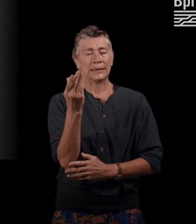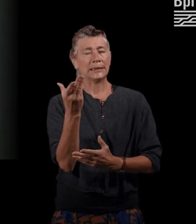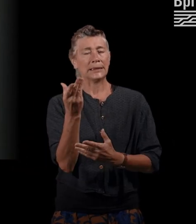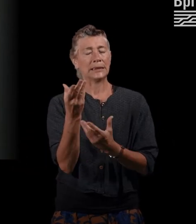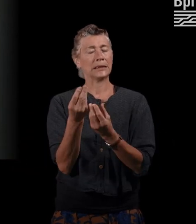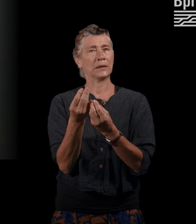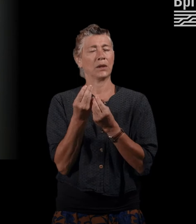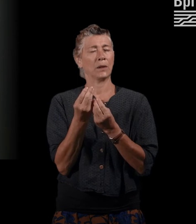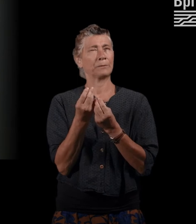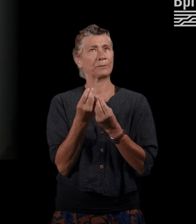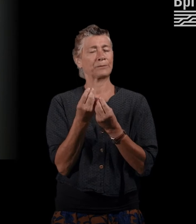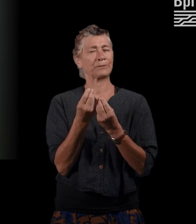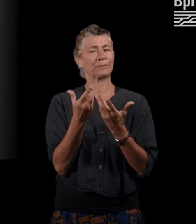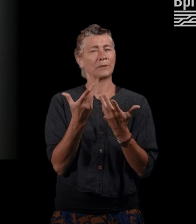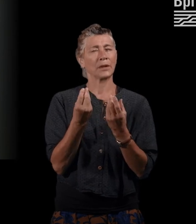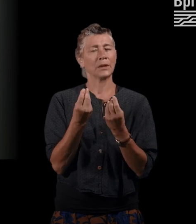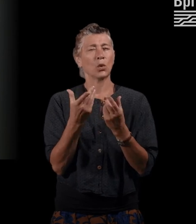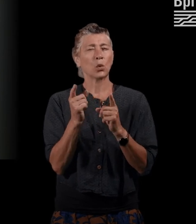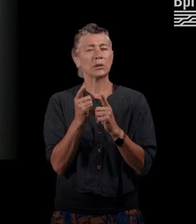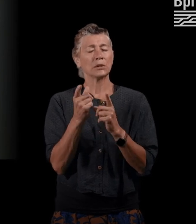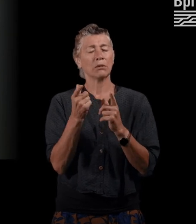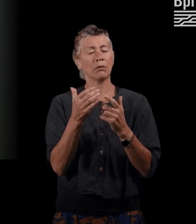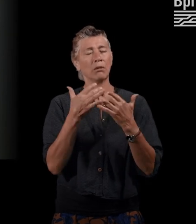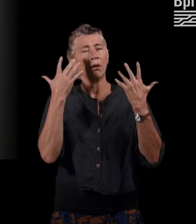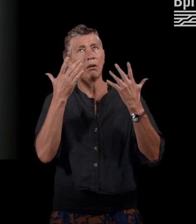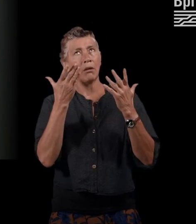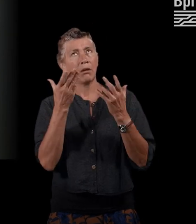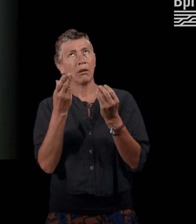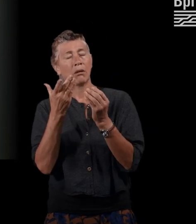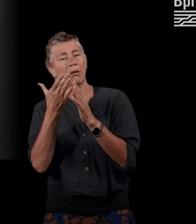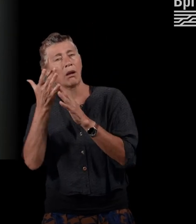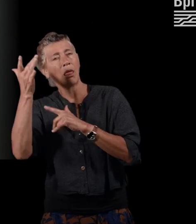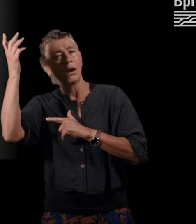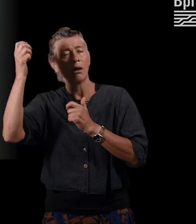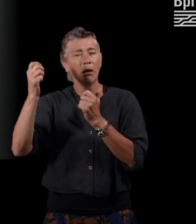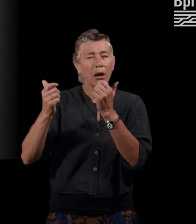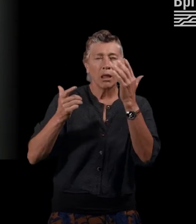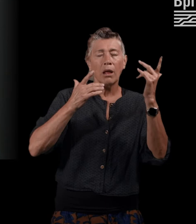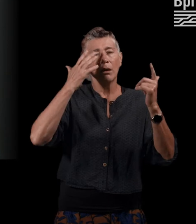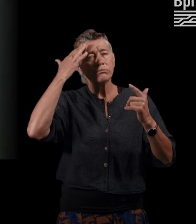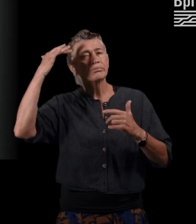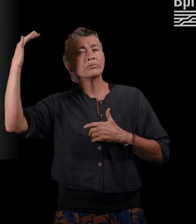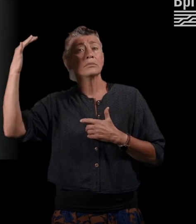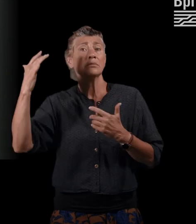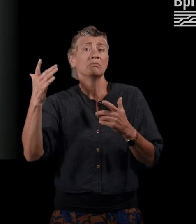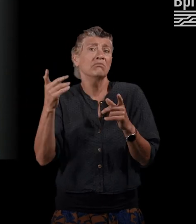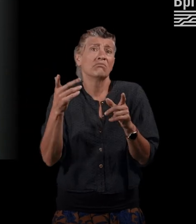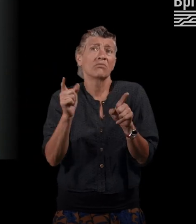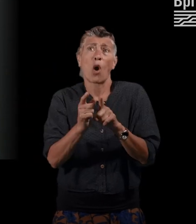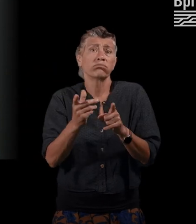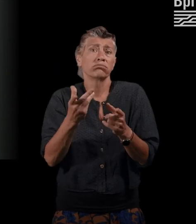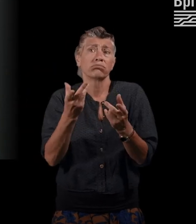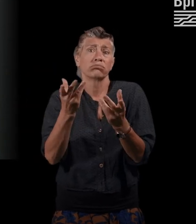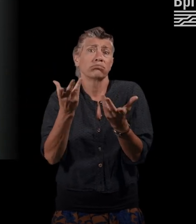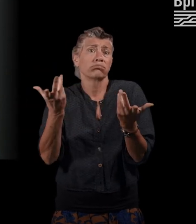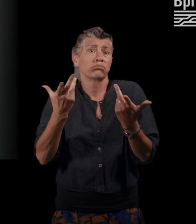permet de rentrer et peut-être aussi de digresser en le tenant, en le lisant, en le regardant. Mais comme tous ces objets qu'il essaie de décrire, comme